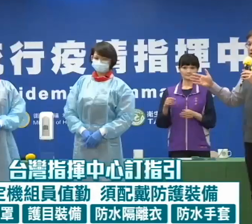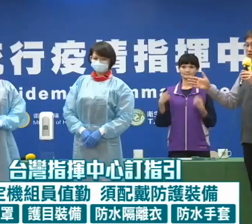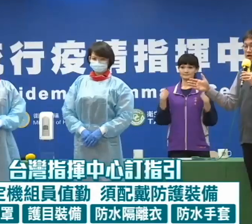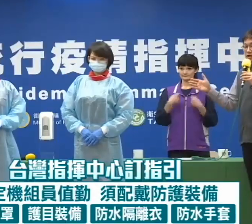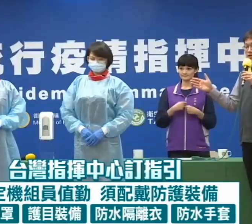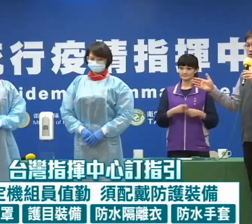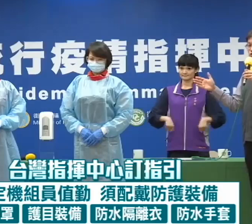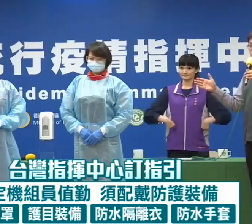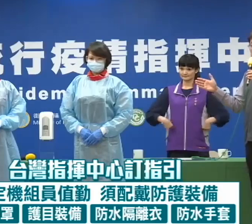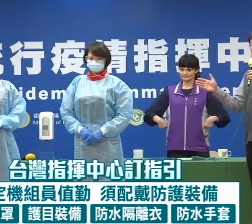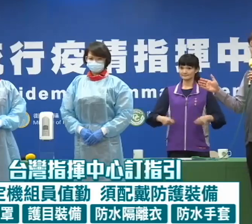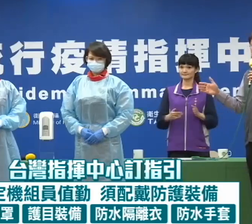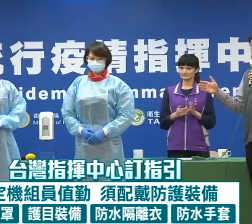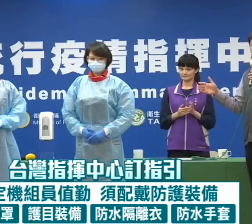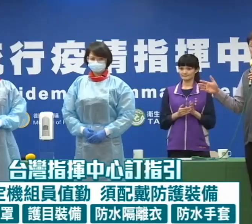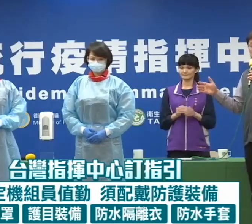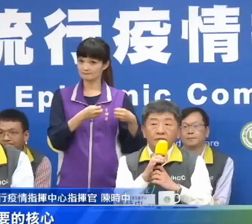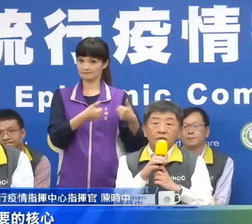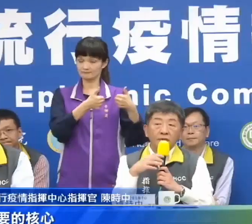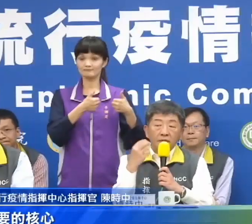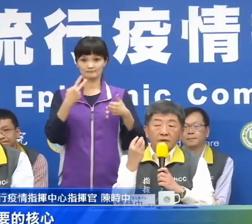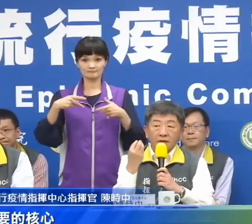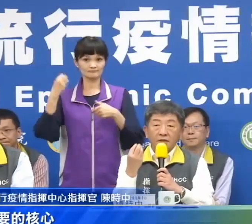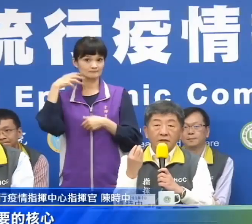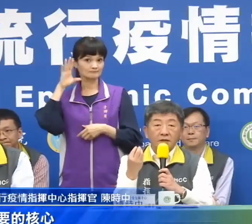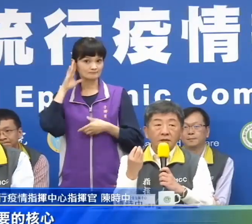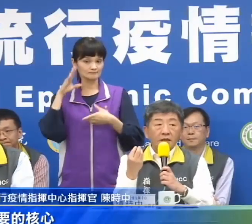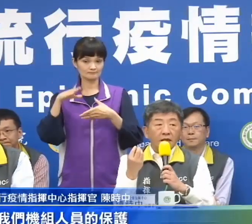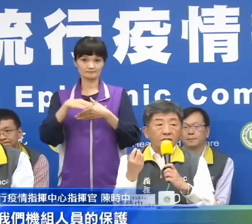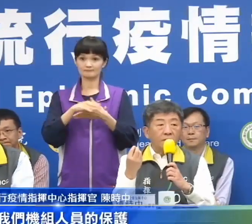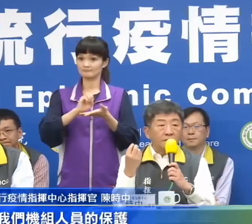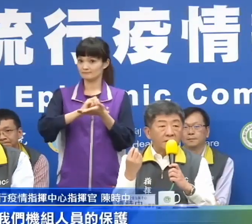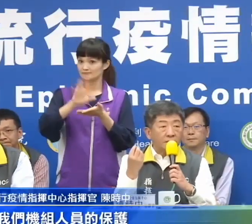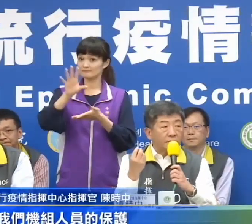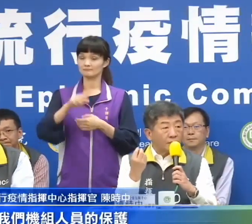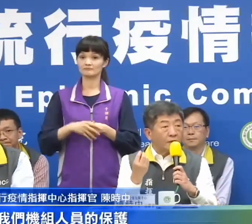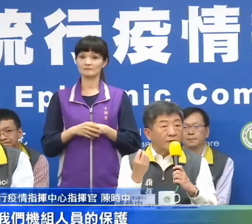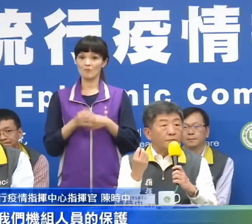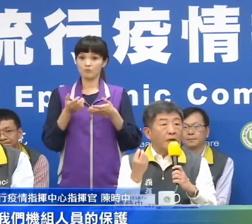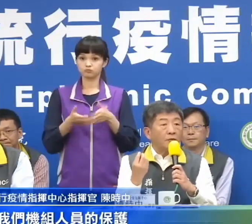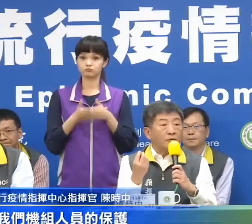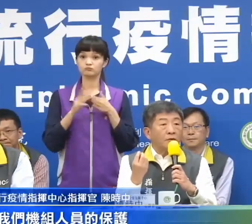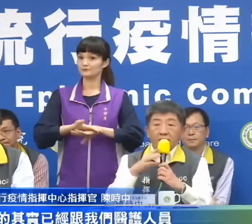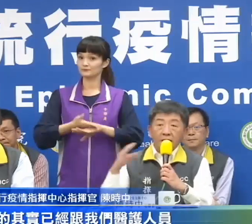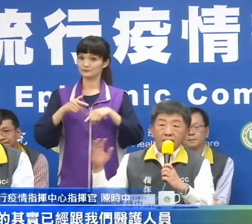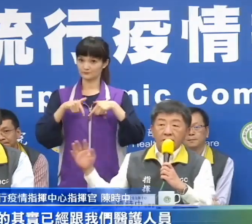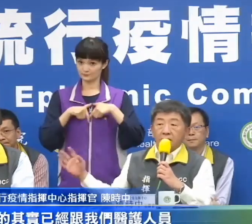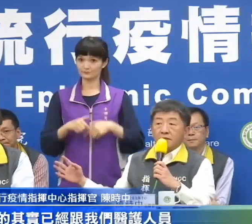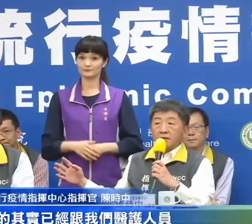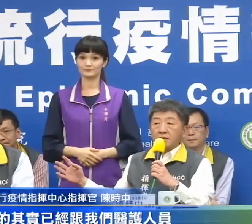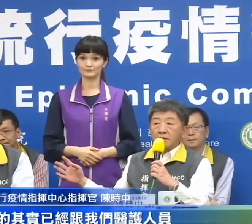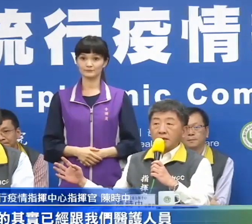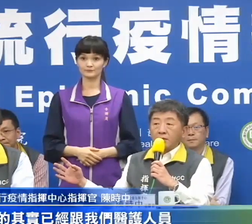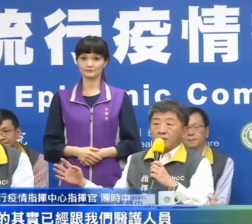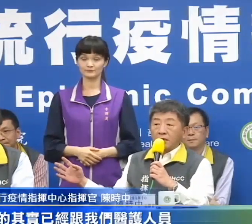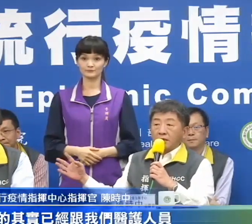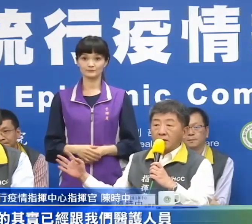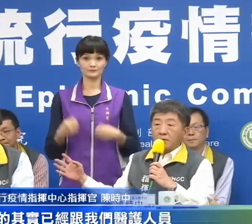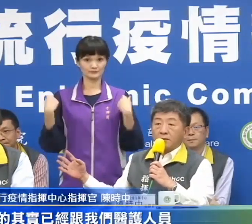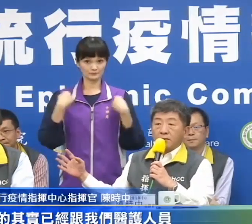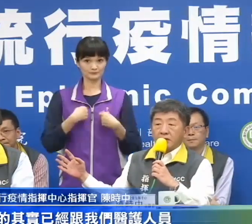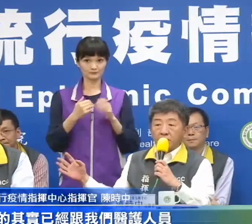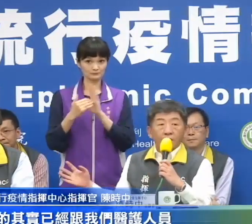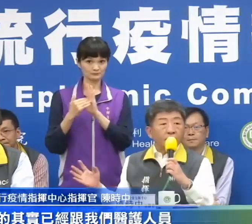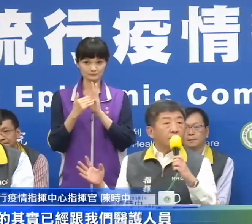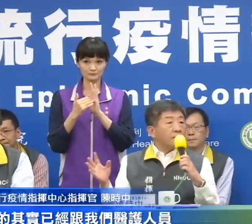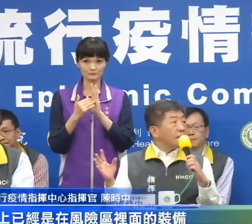备、防水隔离衣、防水手套。 最重要的核心还是我们机组人员的保护，这样子其实已经跟我们的医